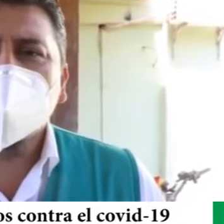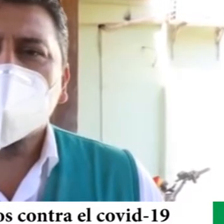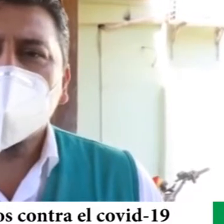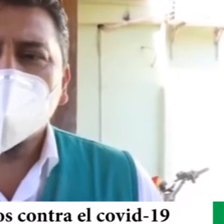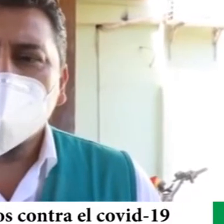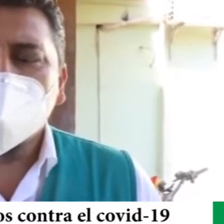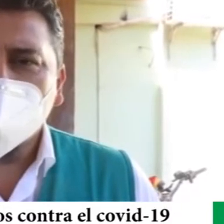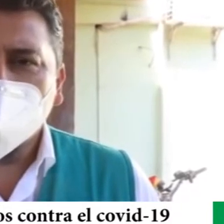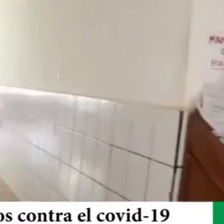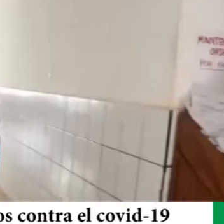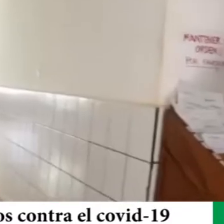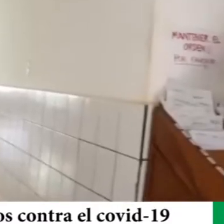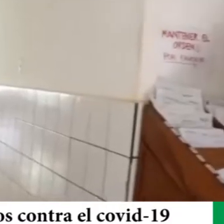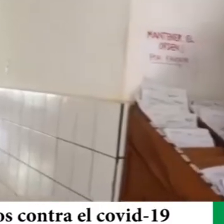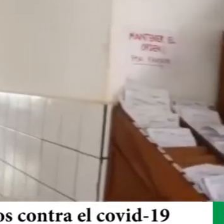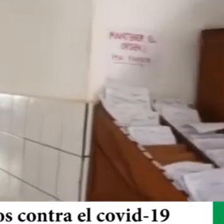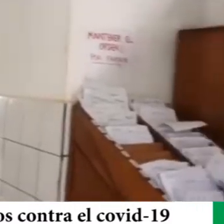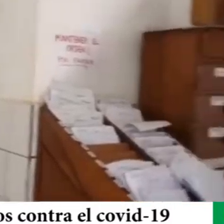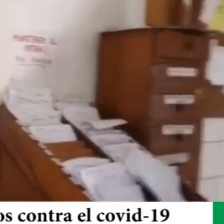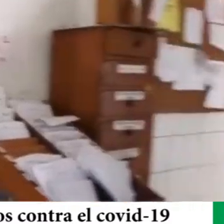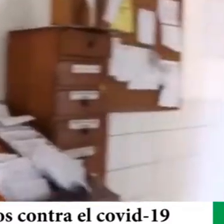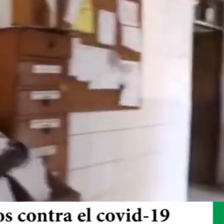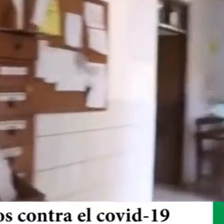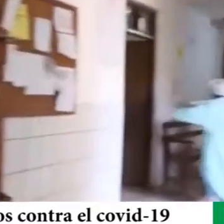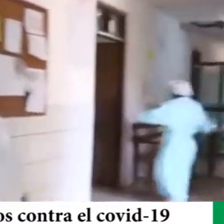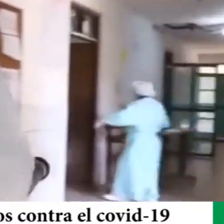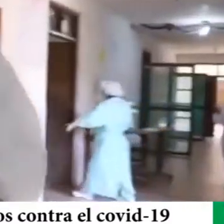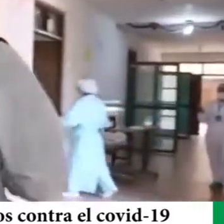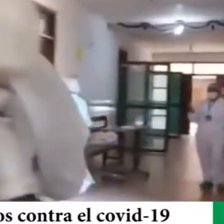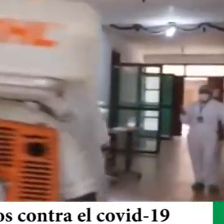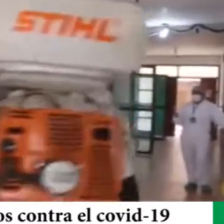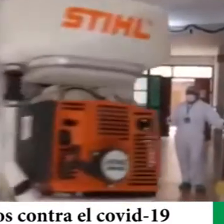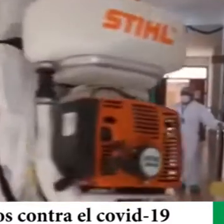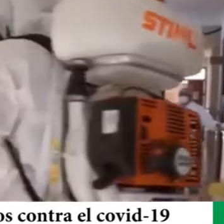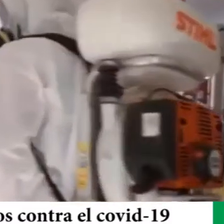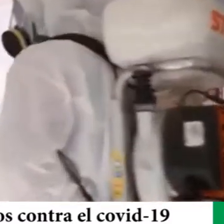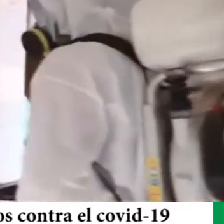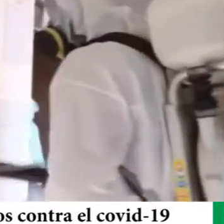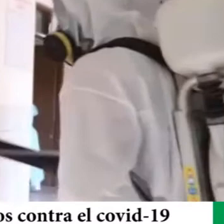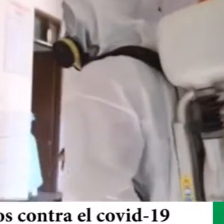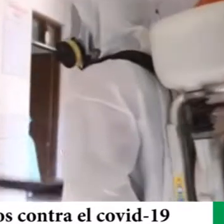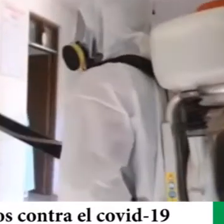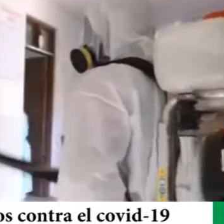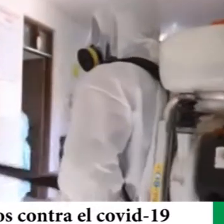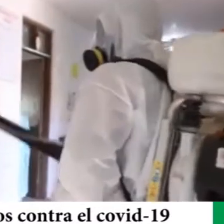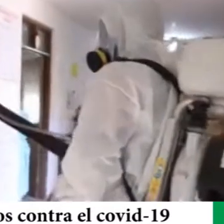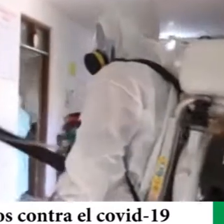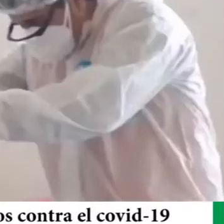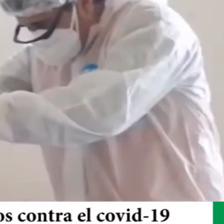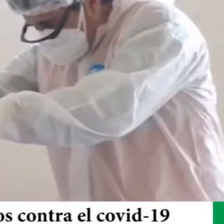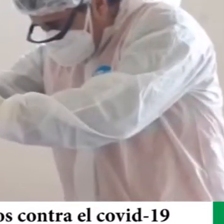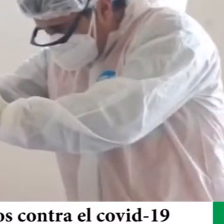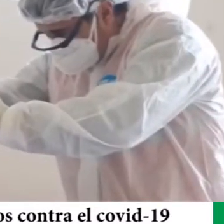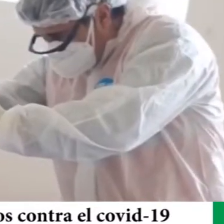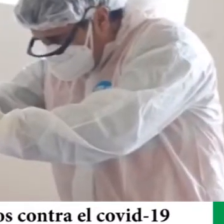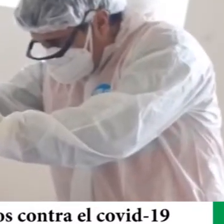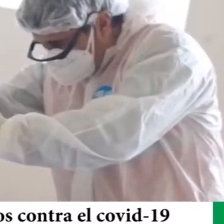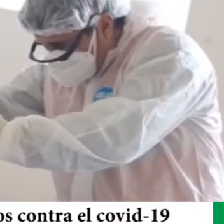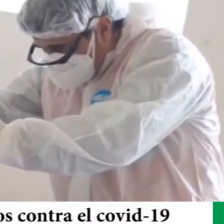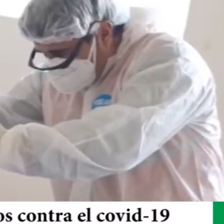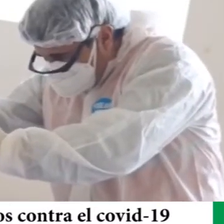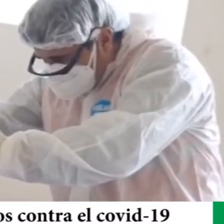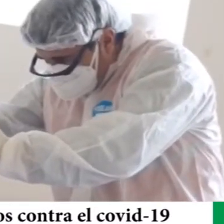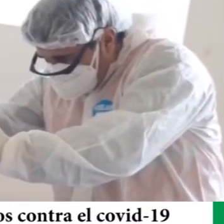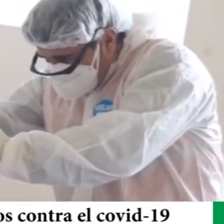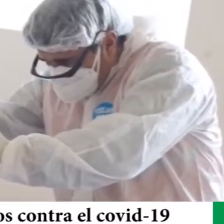de lo que es el combatir el coronavirus. Dar gracias a Dios por todo el esfuerzo, por todo el sacrificio que se hace. No es fácil en este momento, no es sencillo contar con